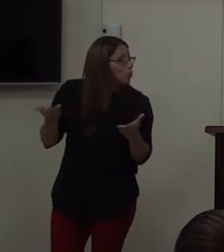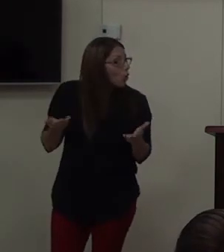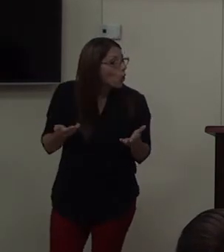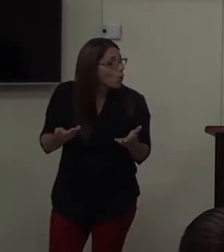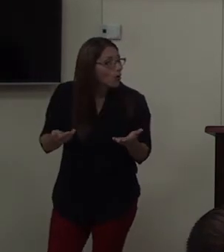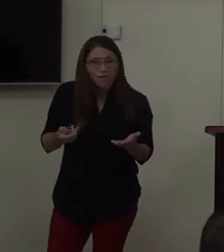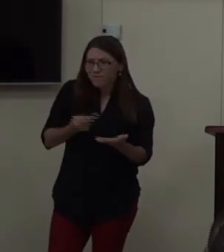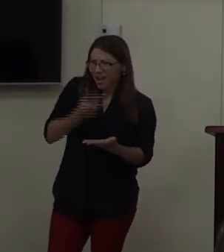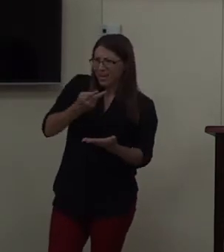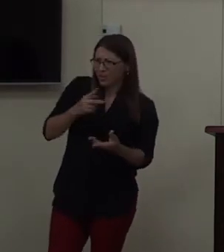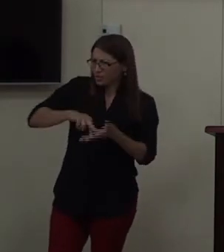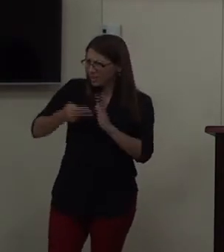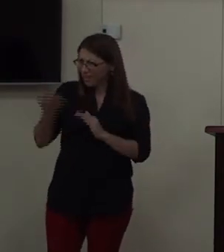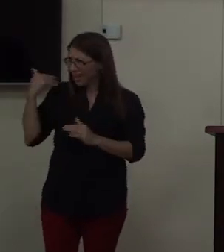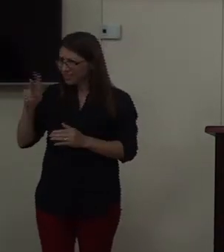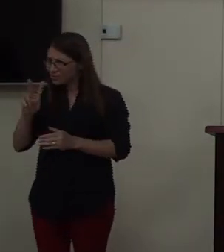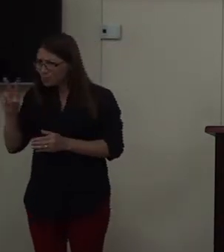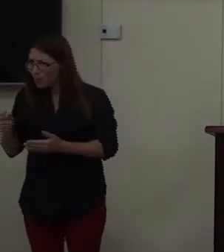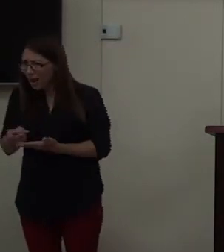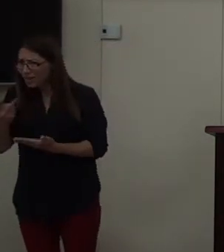además no está ni cuestionada, ¿verdad?